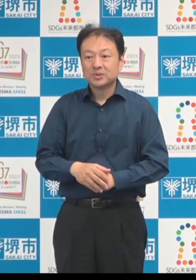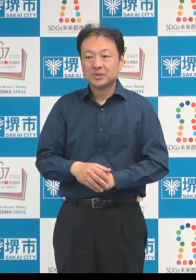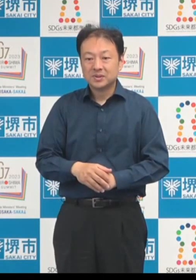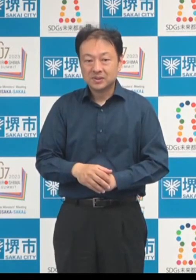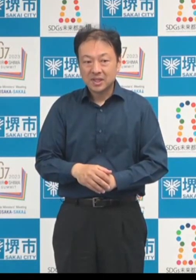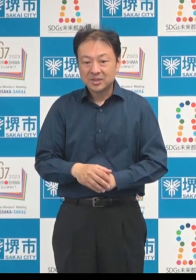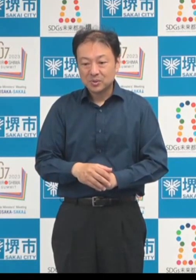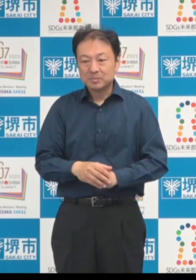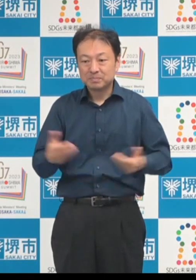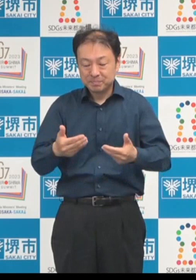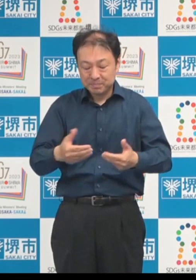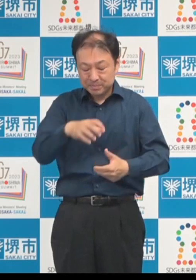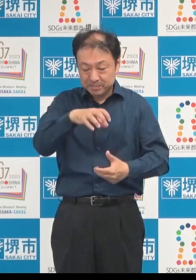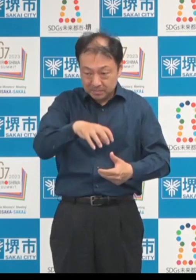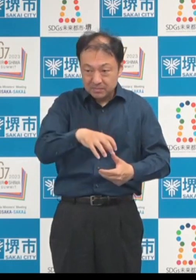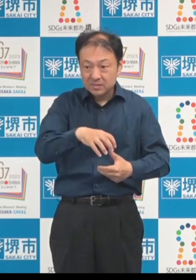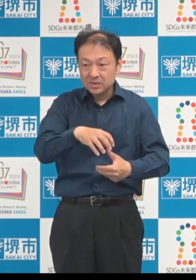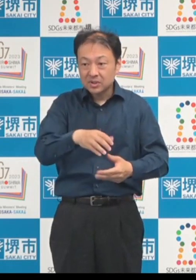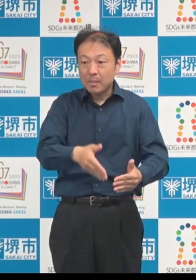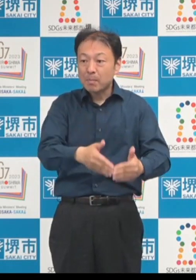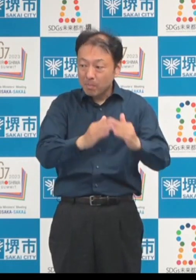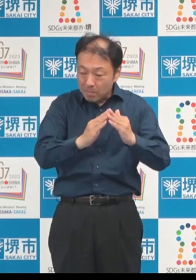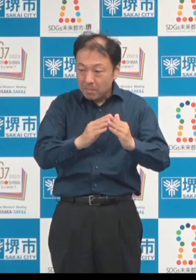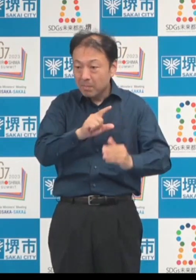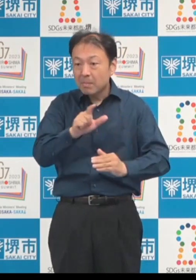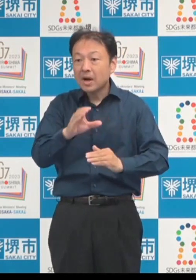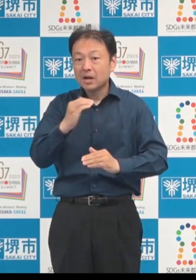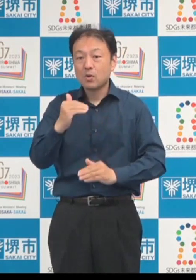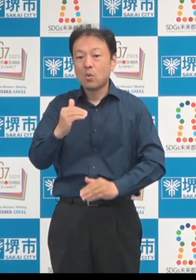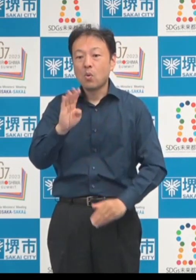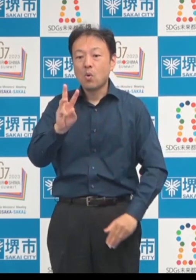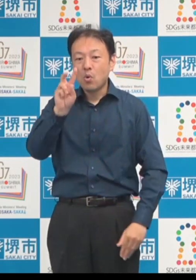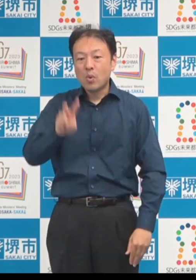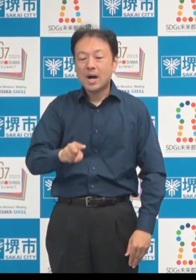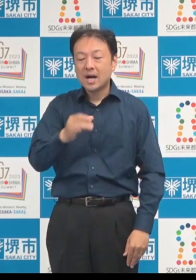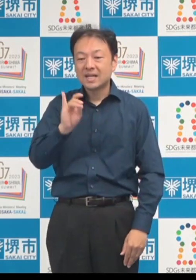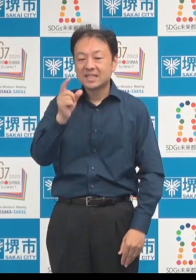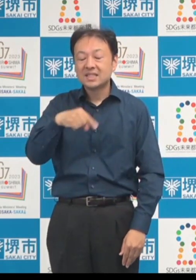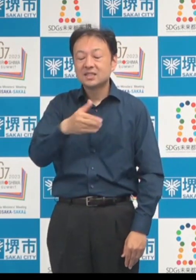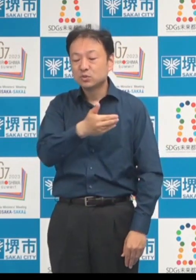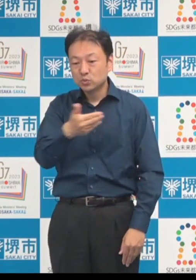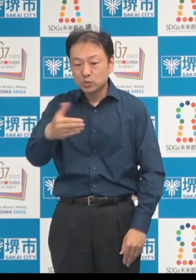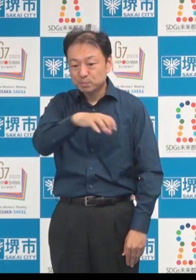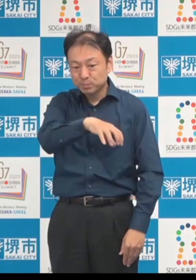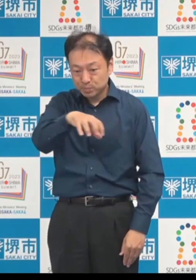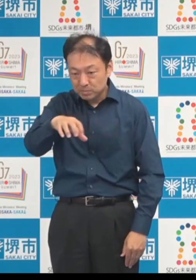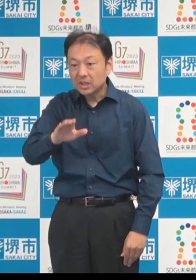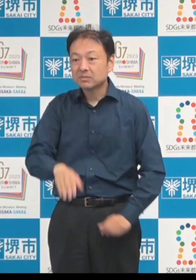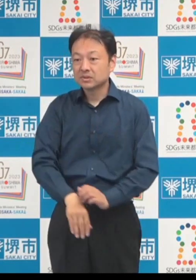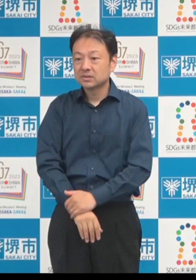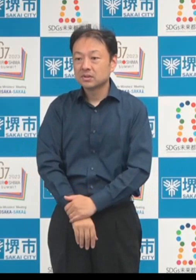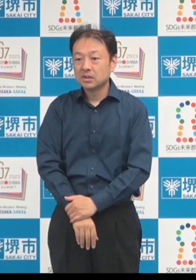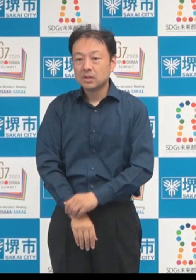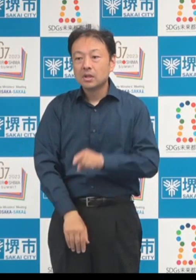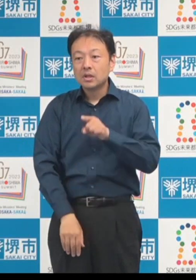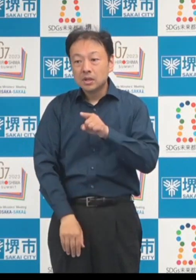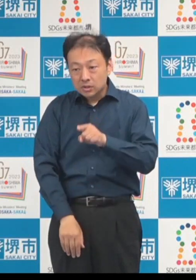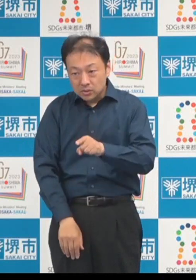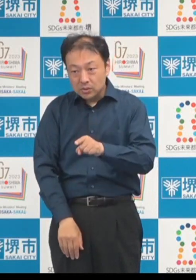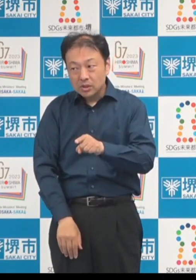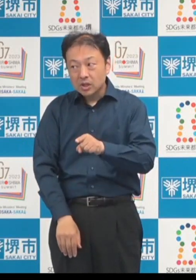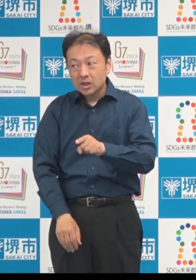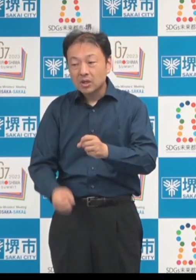そういったものを展開されている業者というふうに理解しているんですが、今回このイノベーション拠点というのはコワーキング施設なん